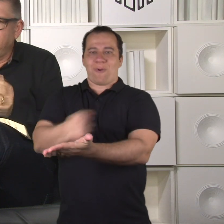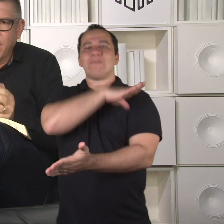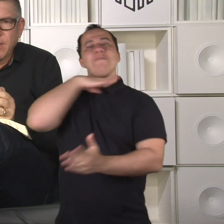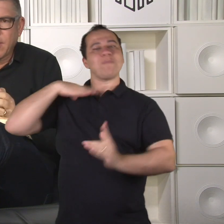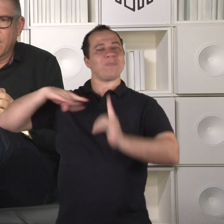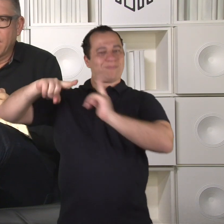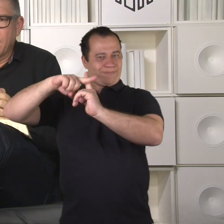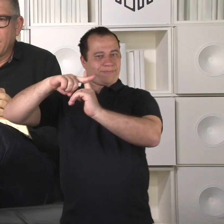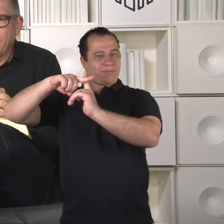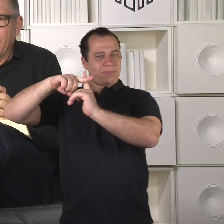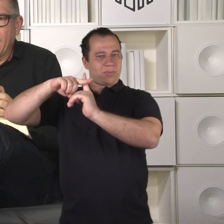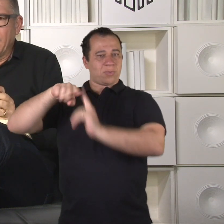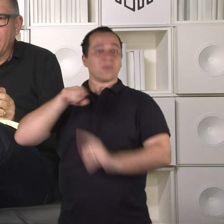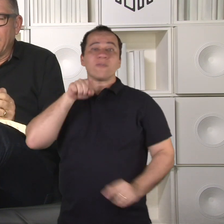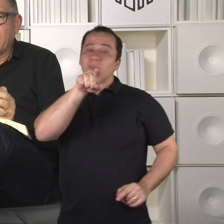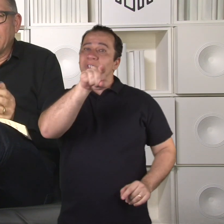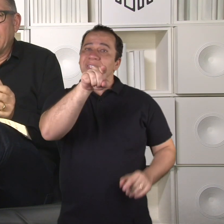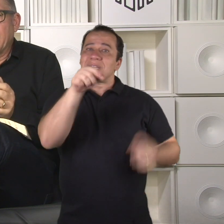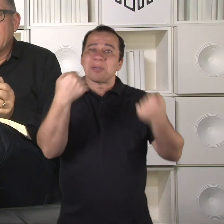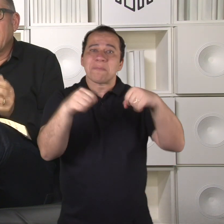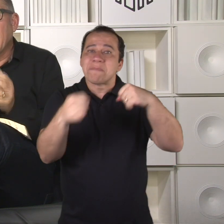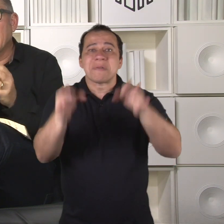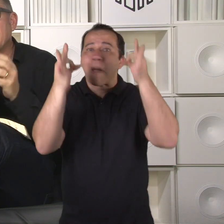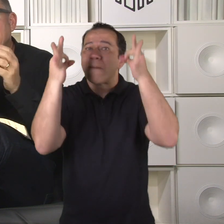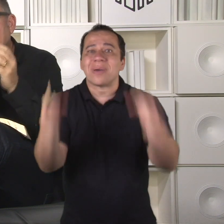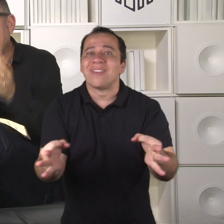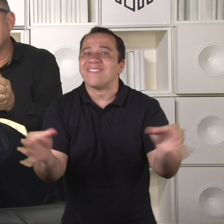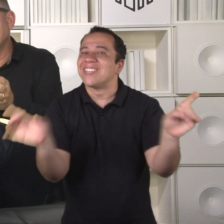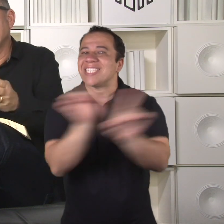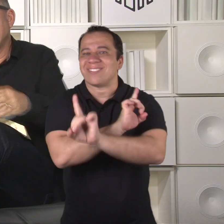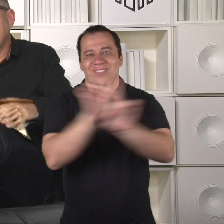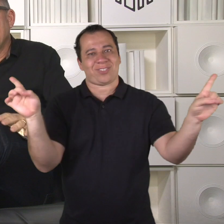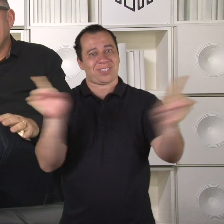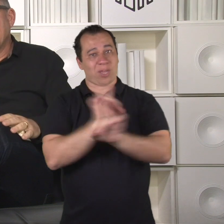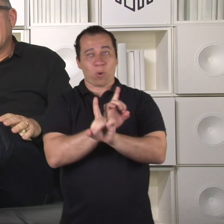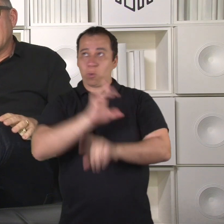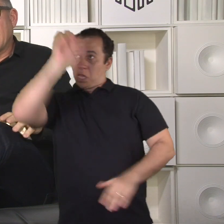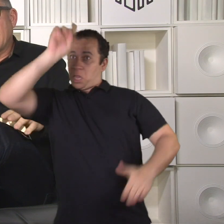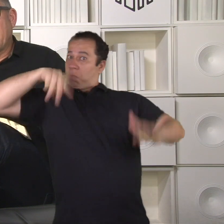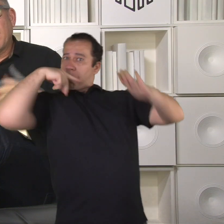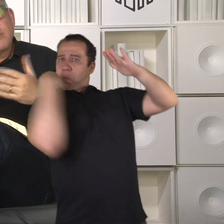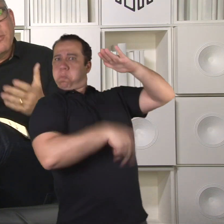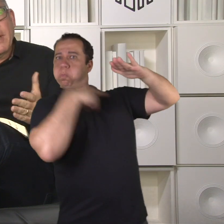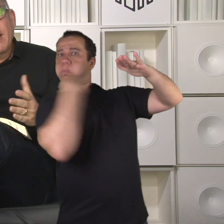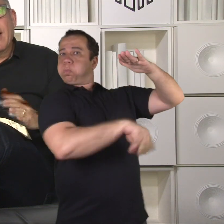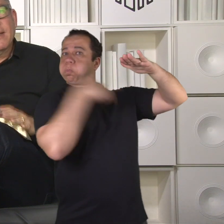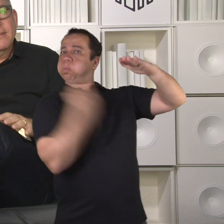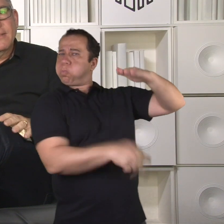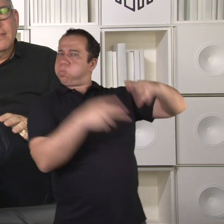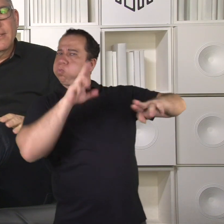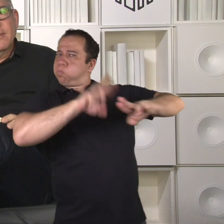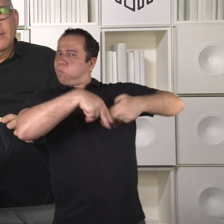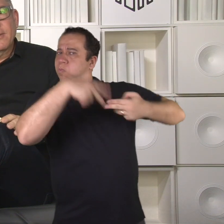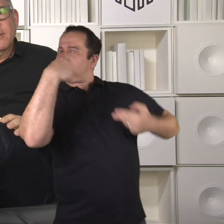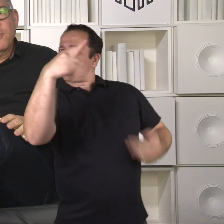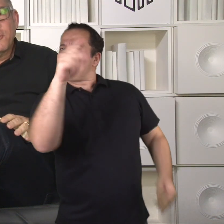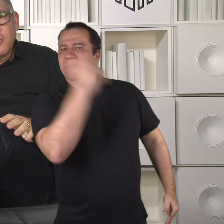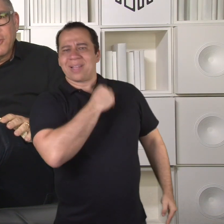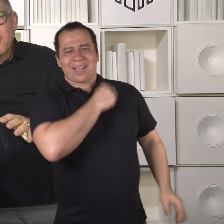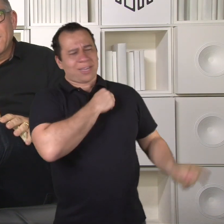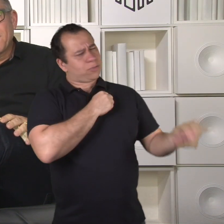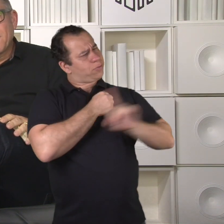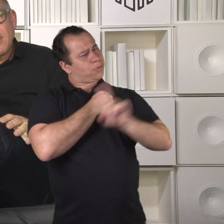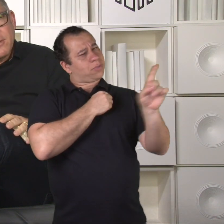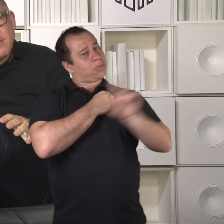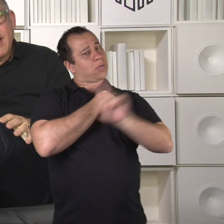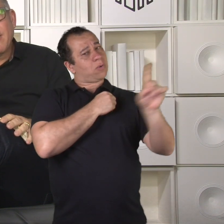ser perfeita. E Deus não vai castigar você pelo seu pecado. O